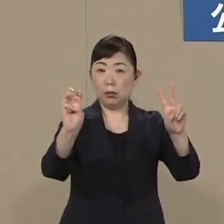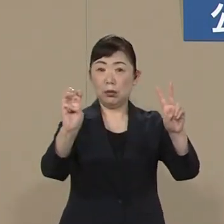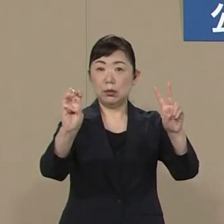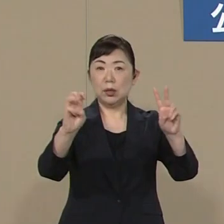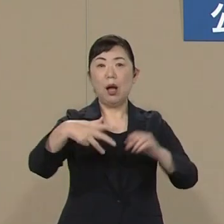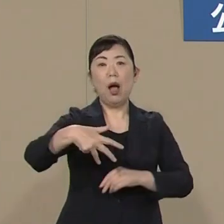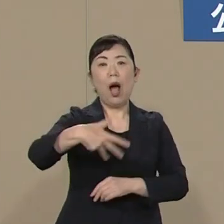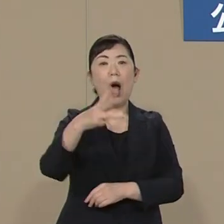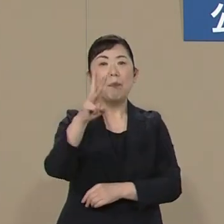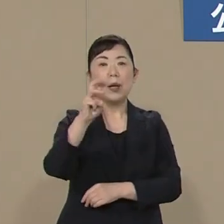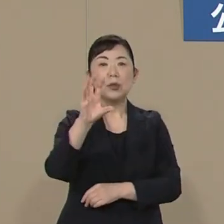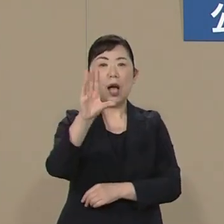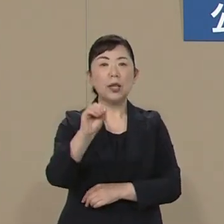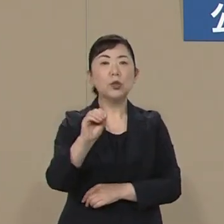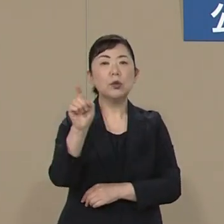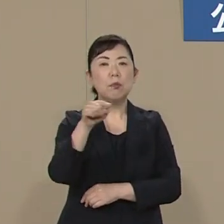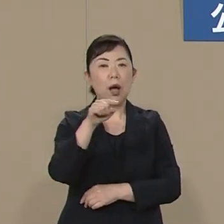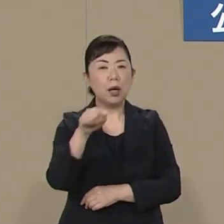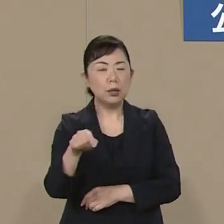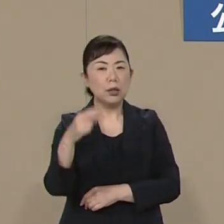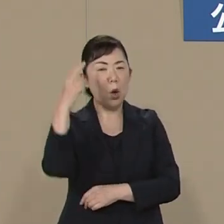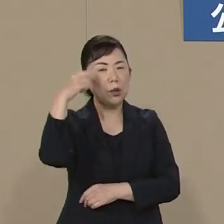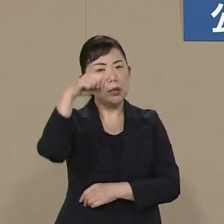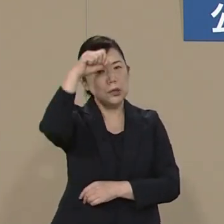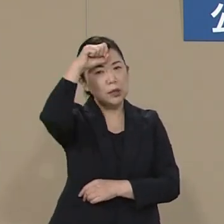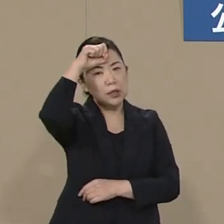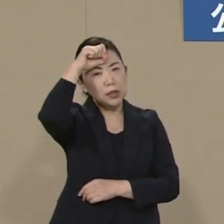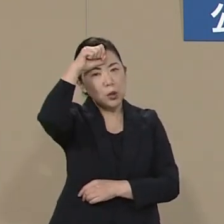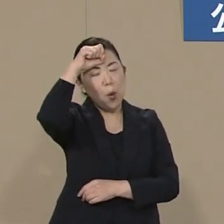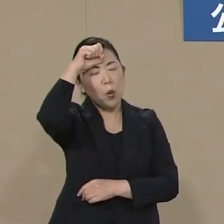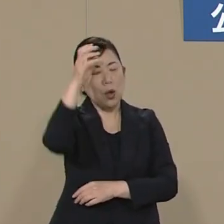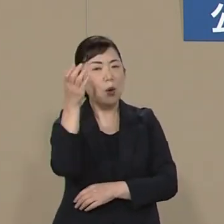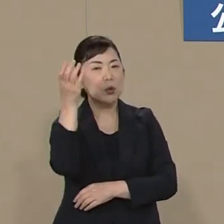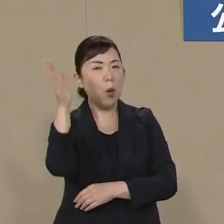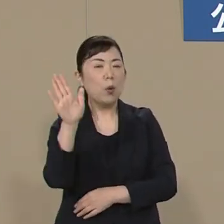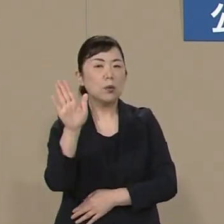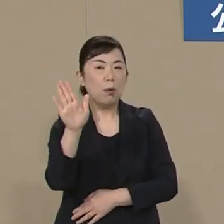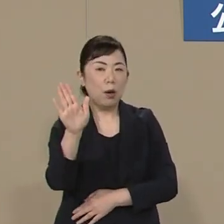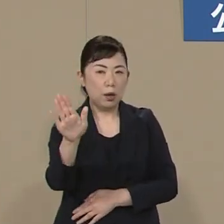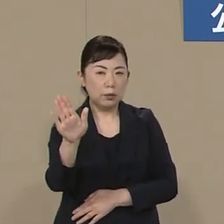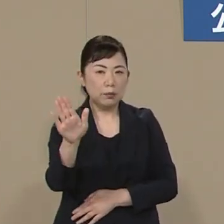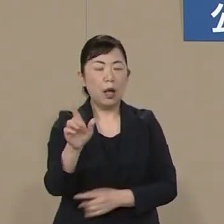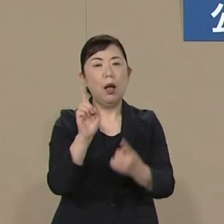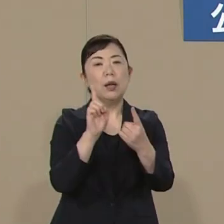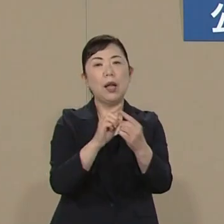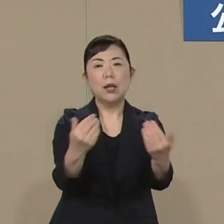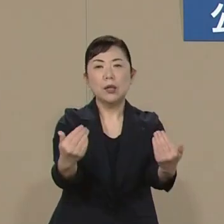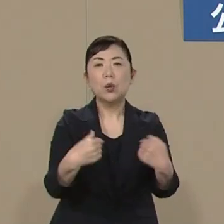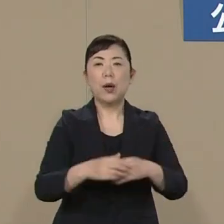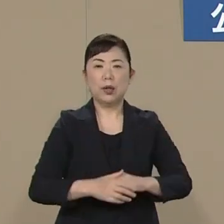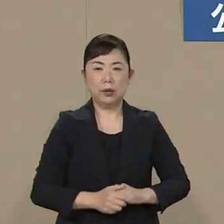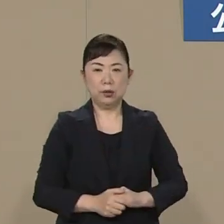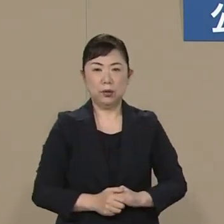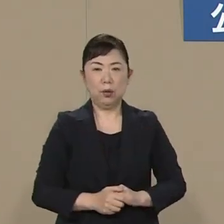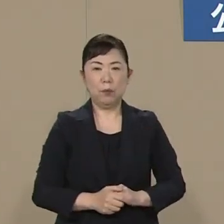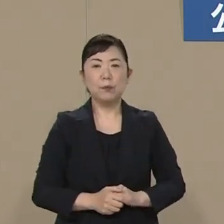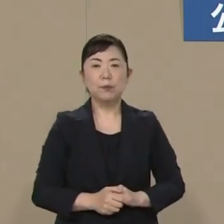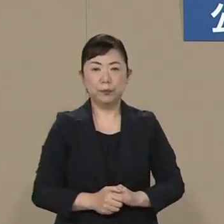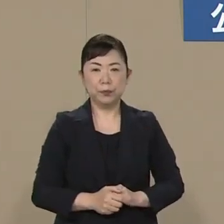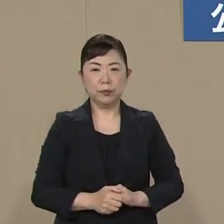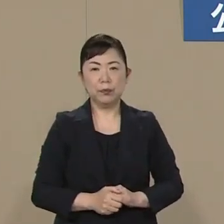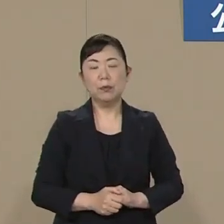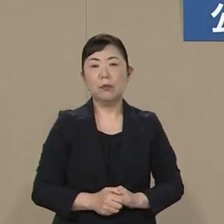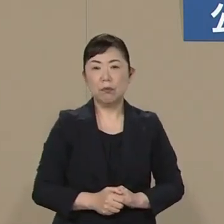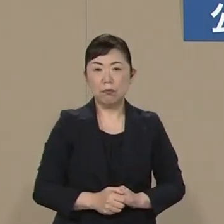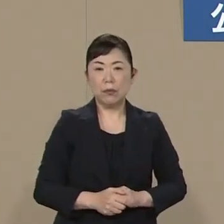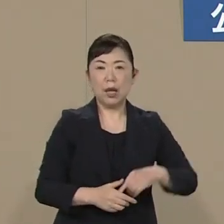は830万人に達するとも見込まれている認知症対策は待ったなしですわが